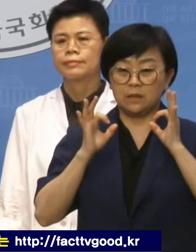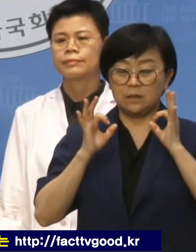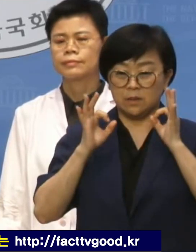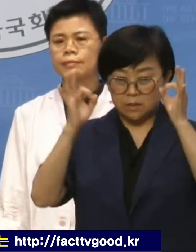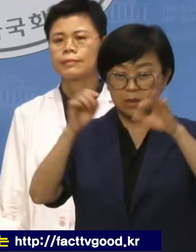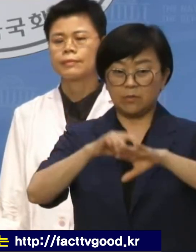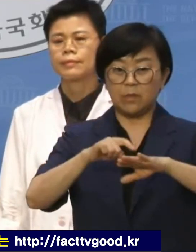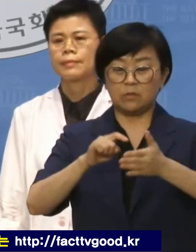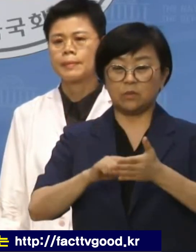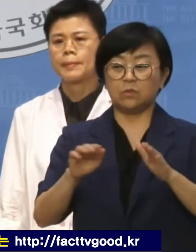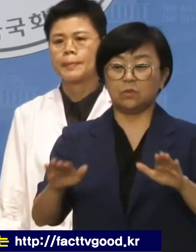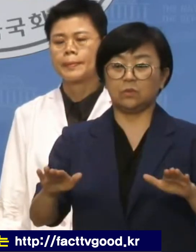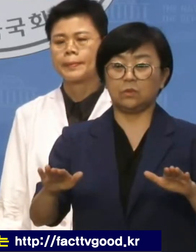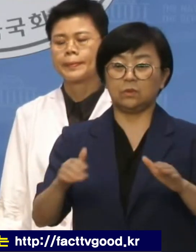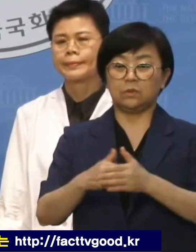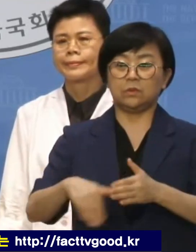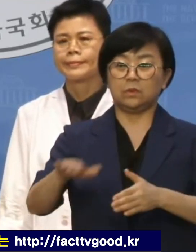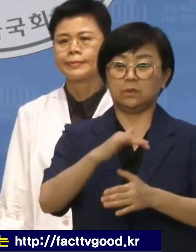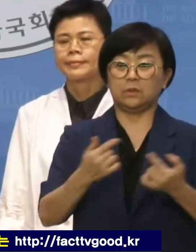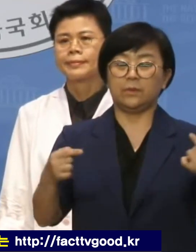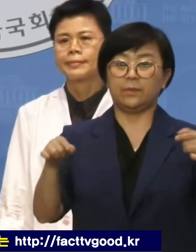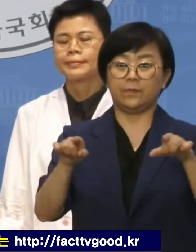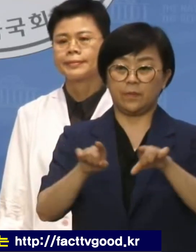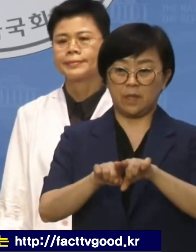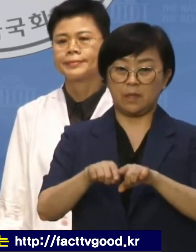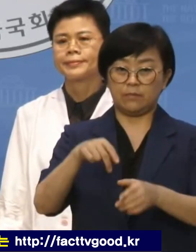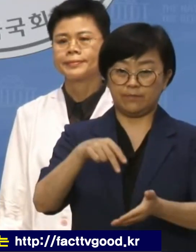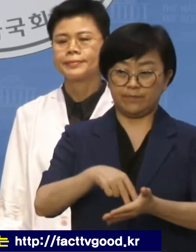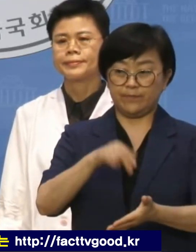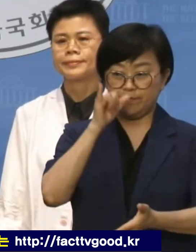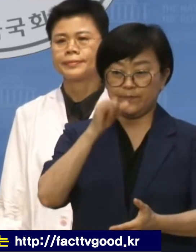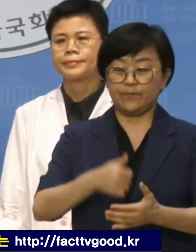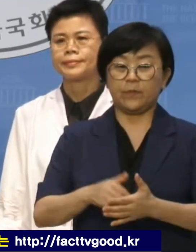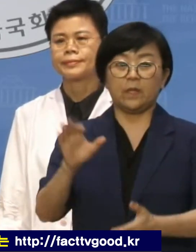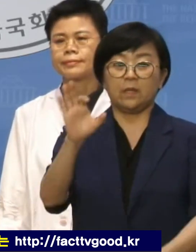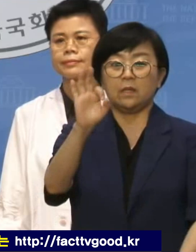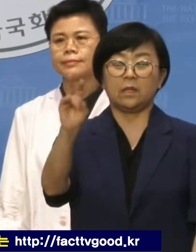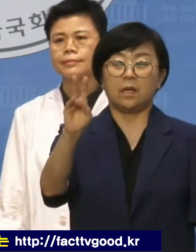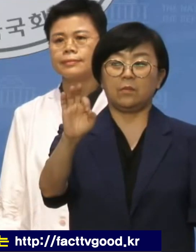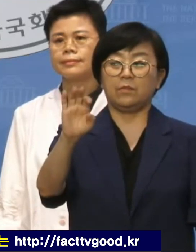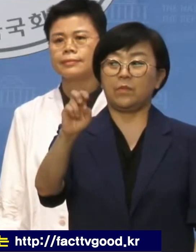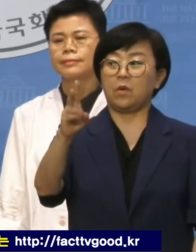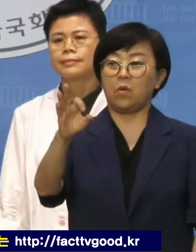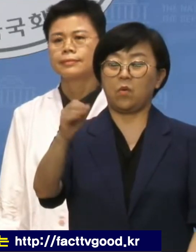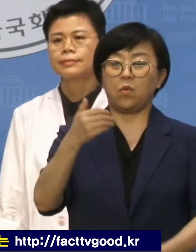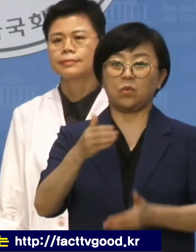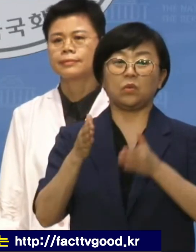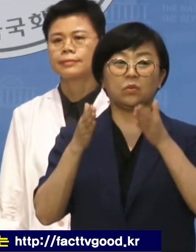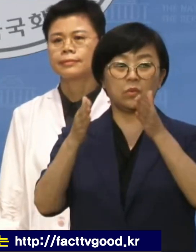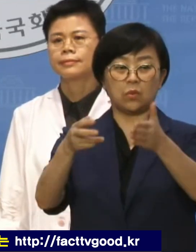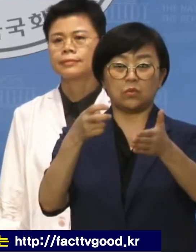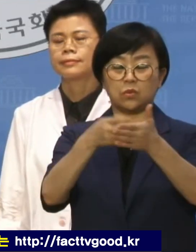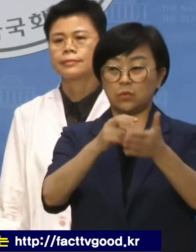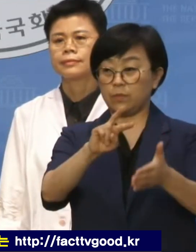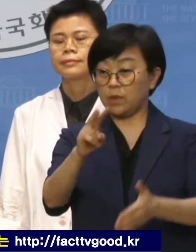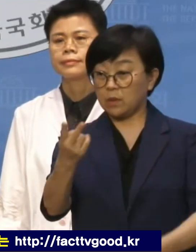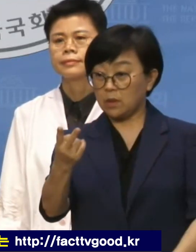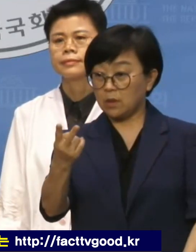마음으로 오늘 저희들이 함께 이 자리에 섰습니다. 양평 고속도로 종점 변경에